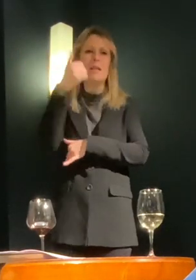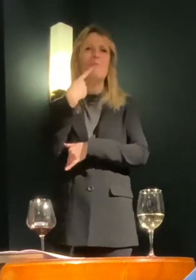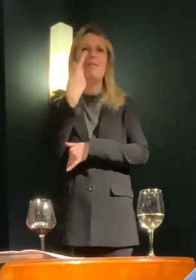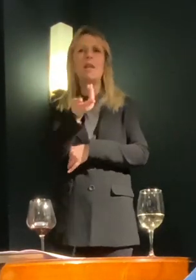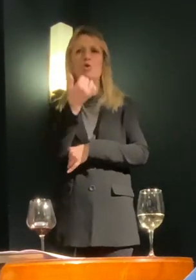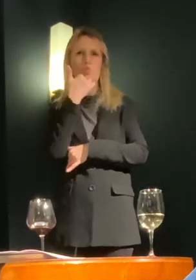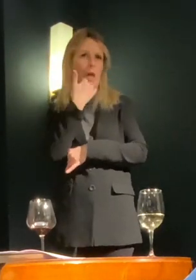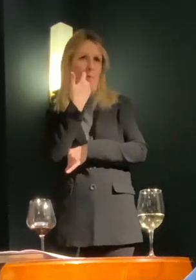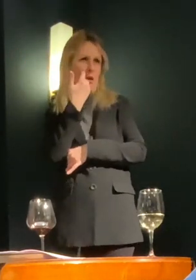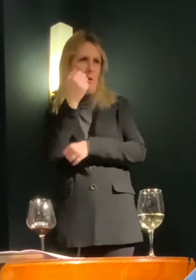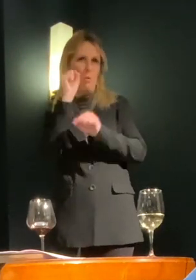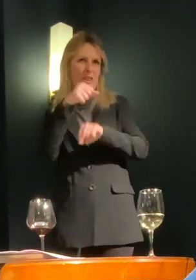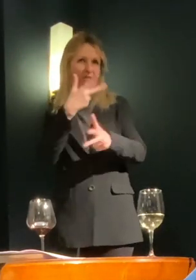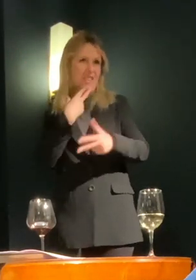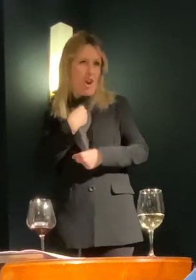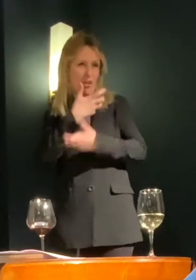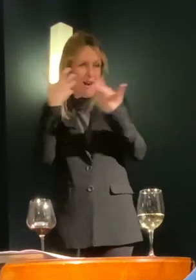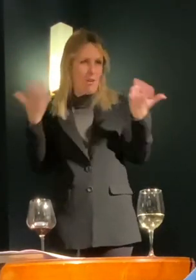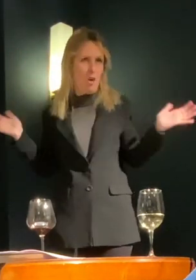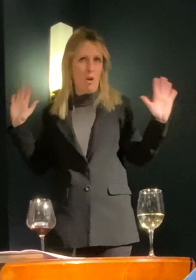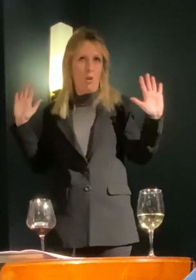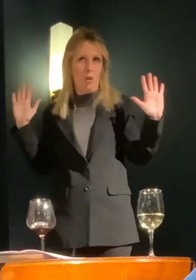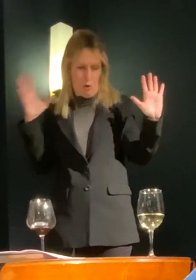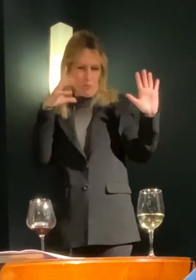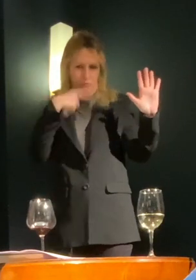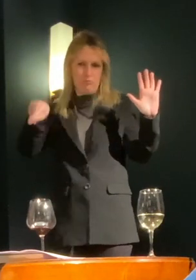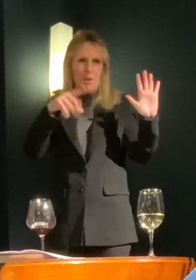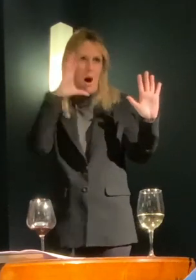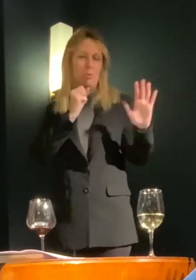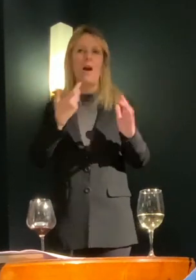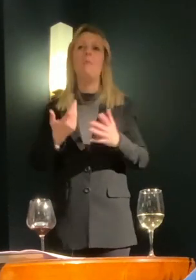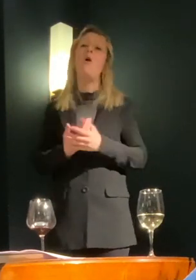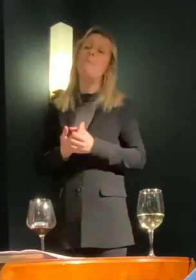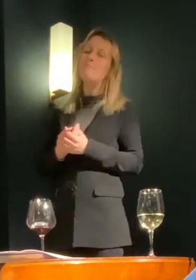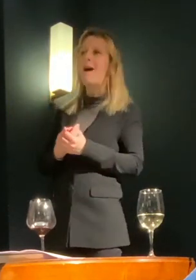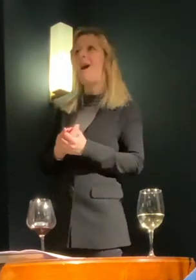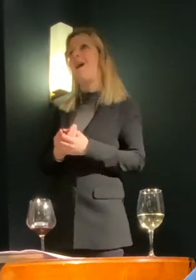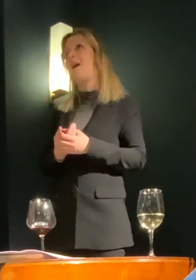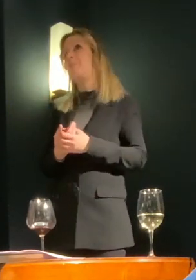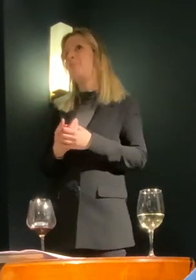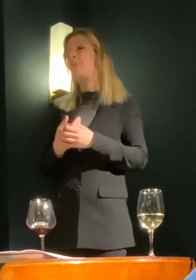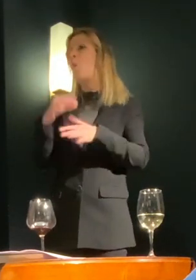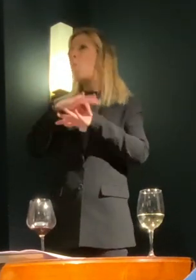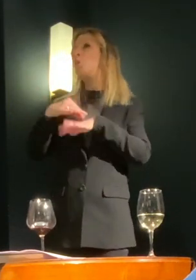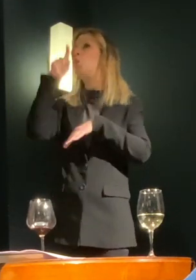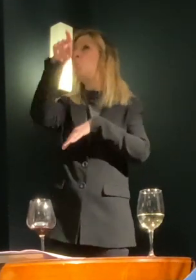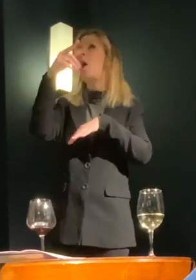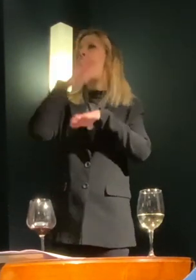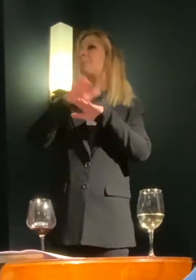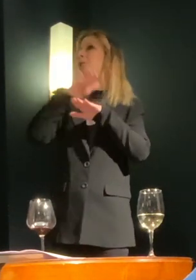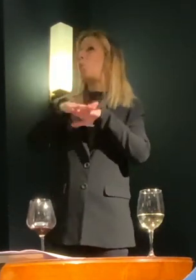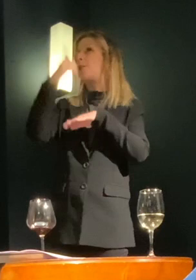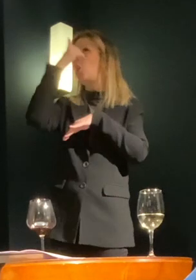sto giro, potevi parlare, uno ti avrebbe capito. Però quando tu sei abituato ad avere un ruolo sociale e senti di non poter